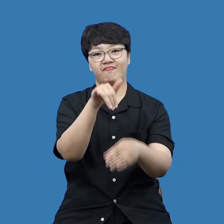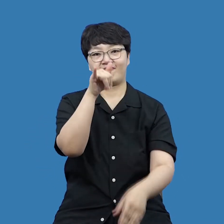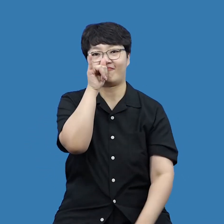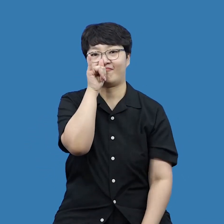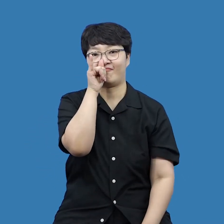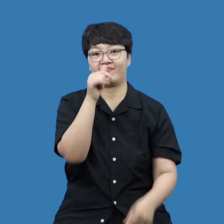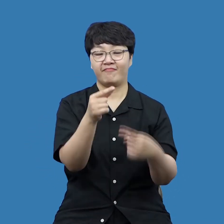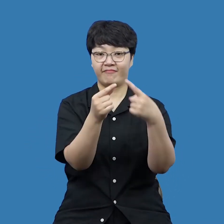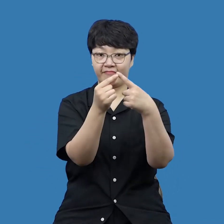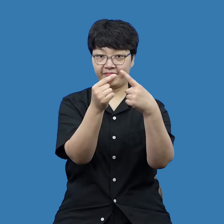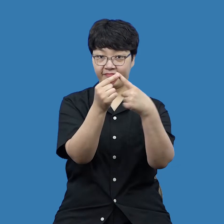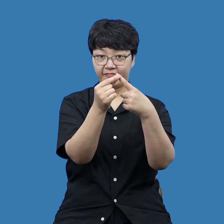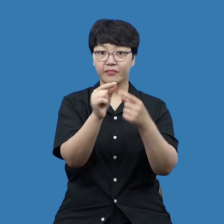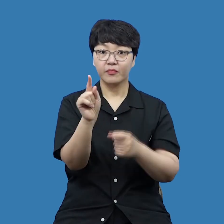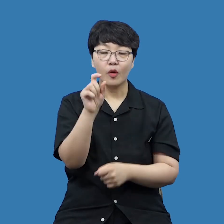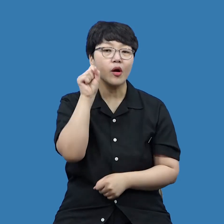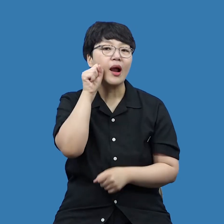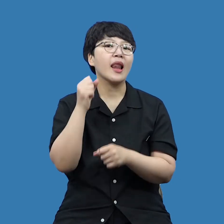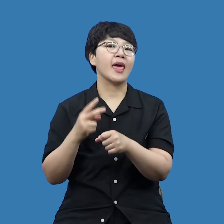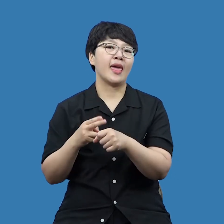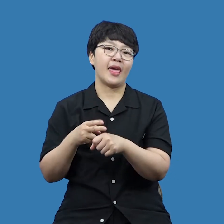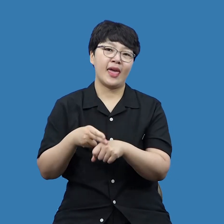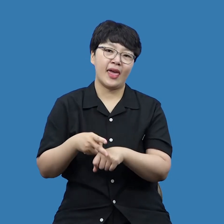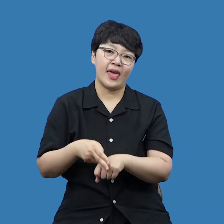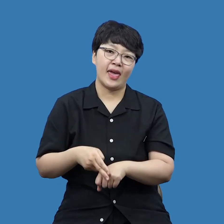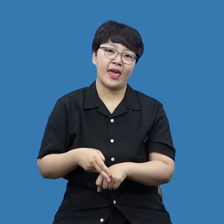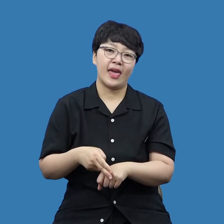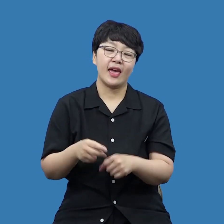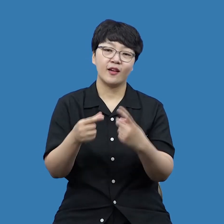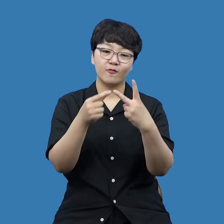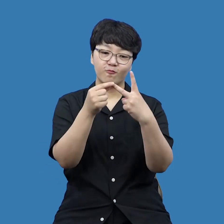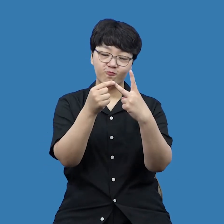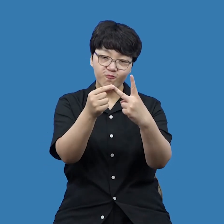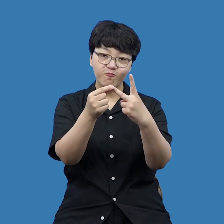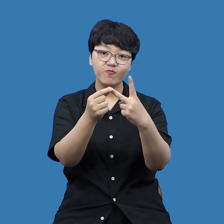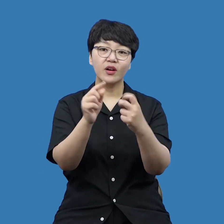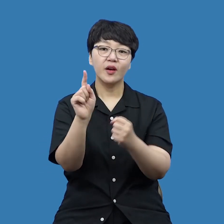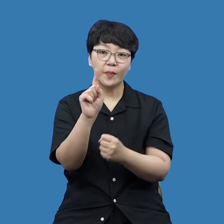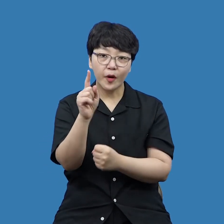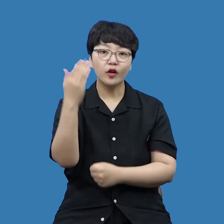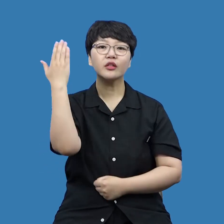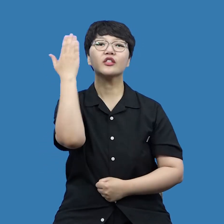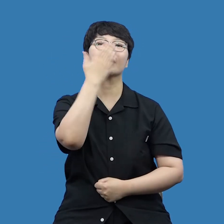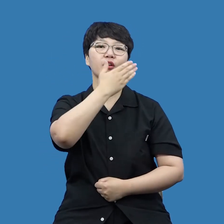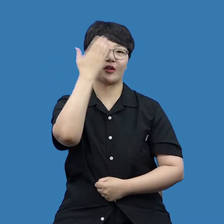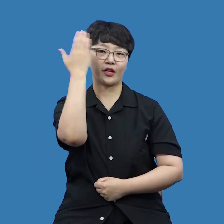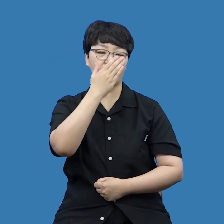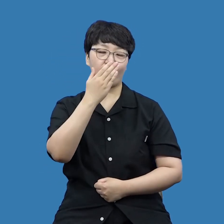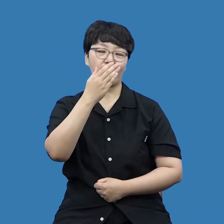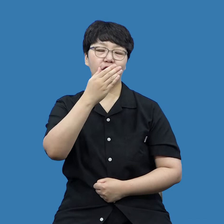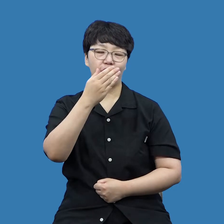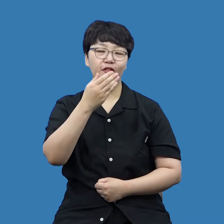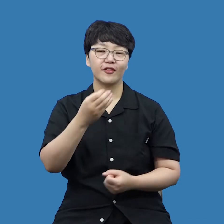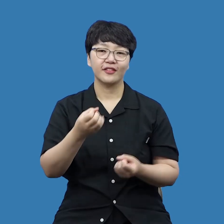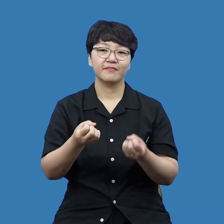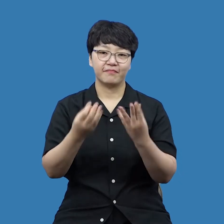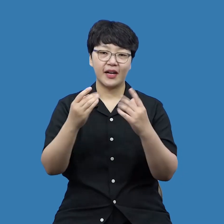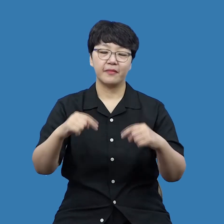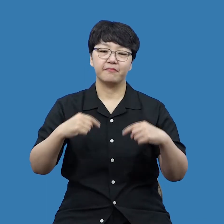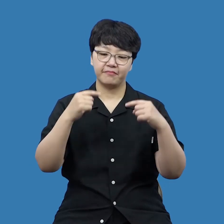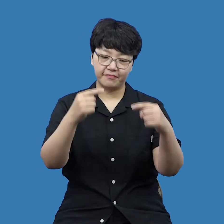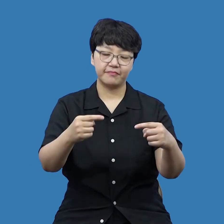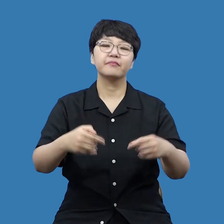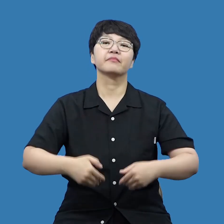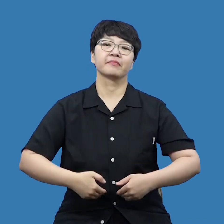뭐냐? 하나는 할례 의식이에요. 그리고 또 하나는 정결 예식입니다. 할례 의식과 정결